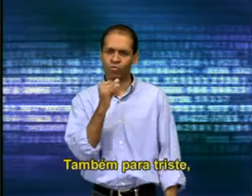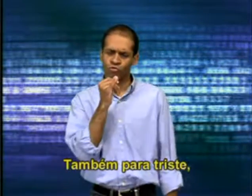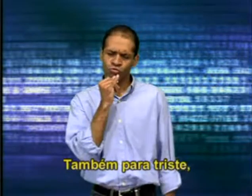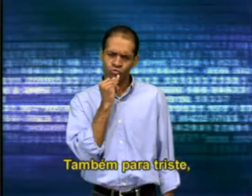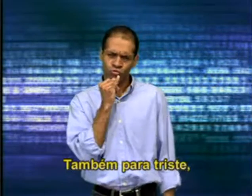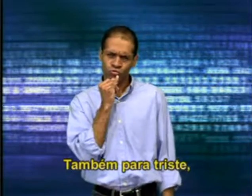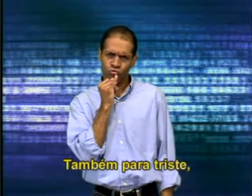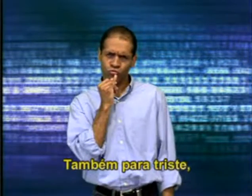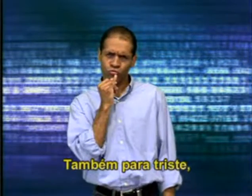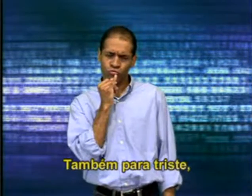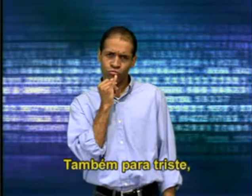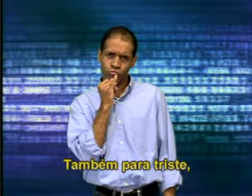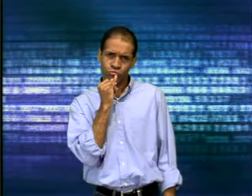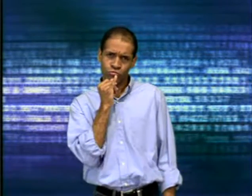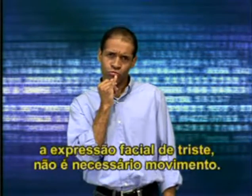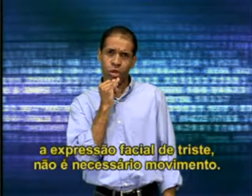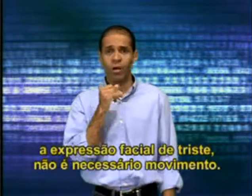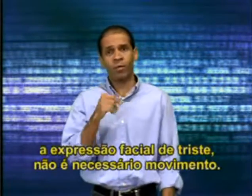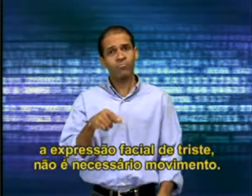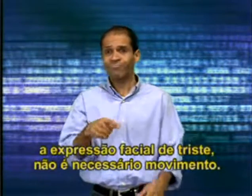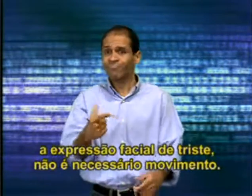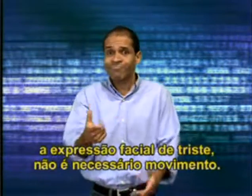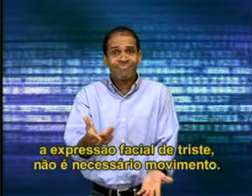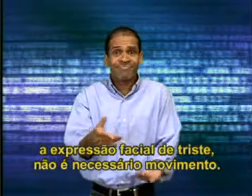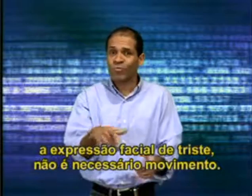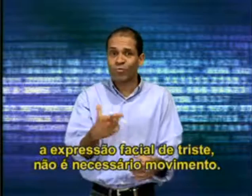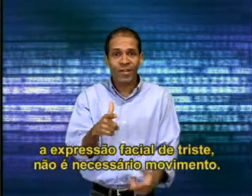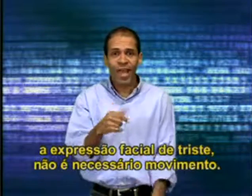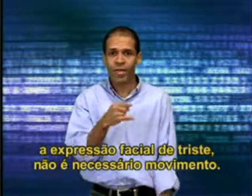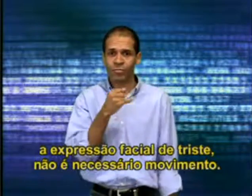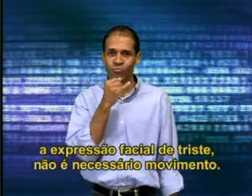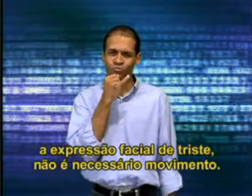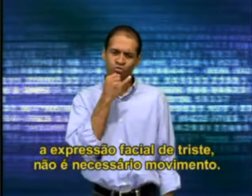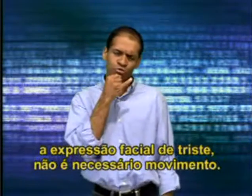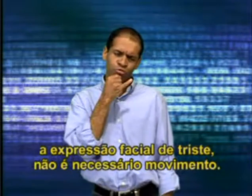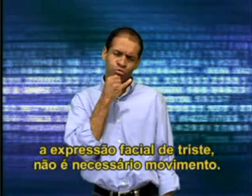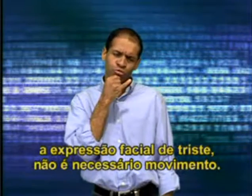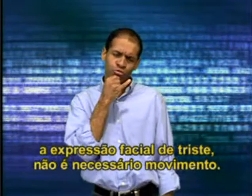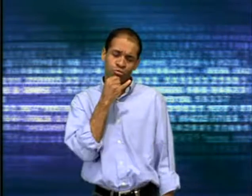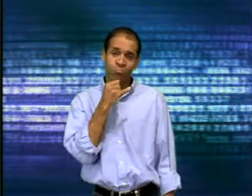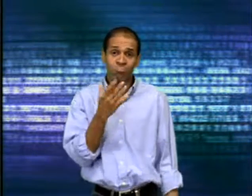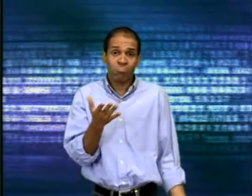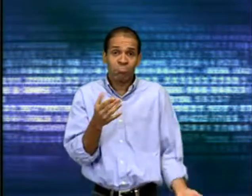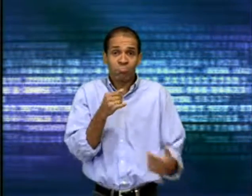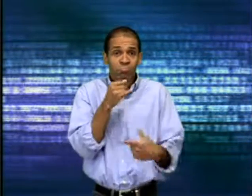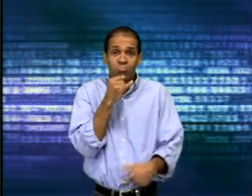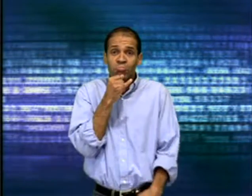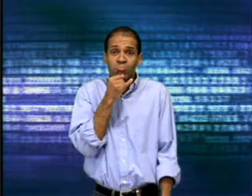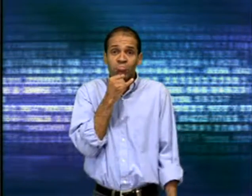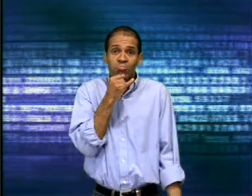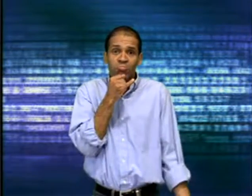Também para triste, a expressão facial de triste não é necessário movimento.